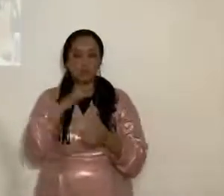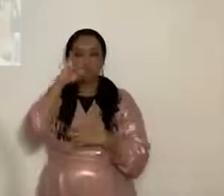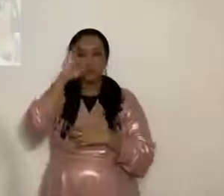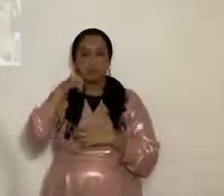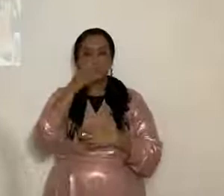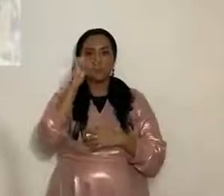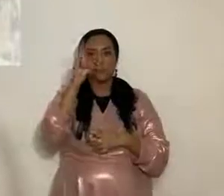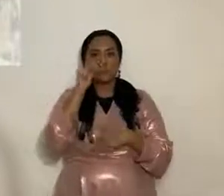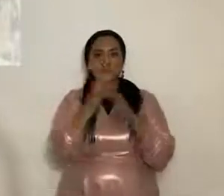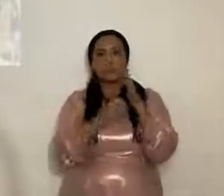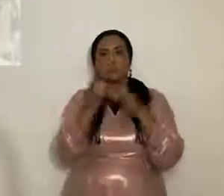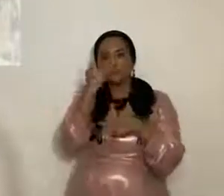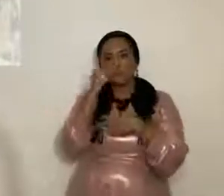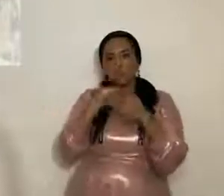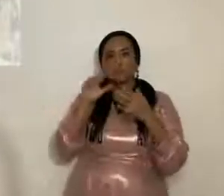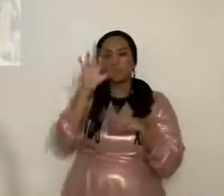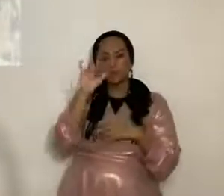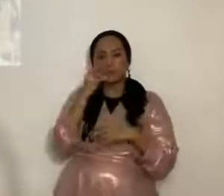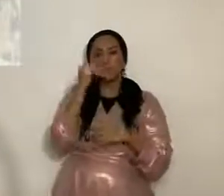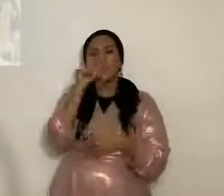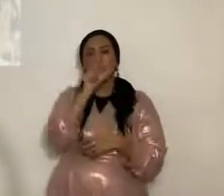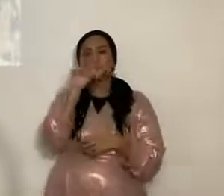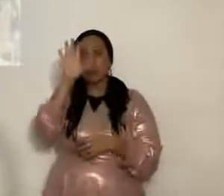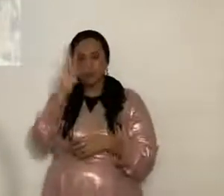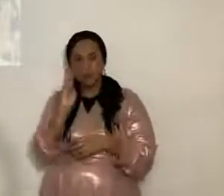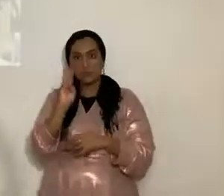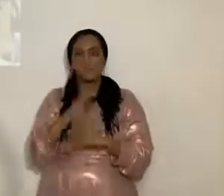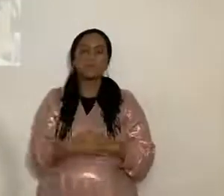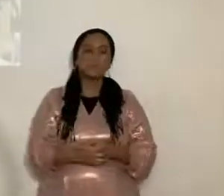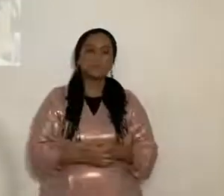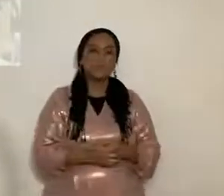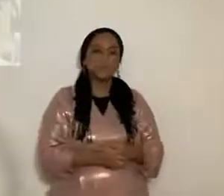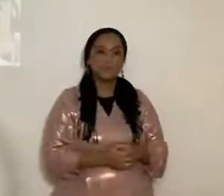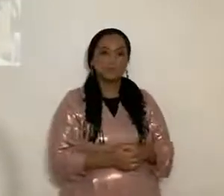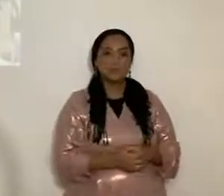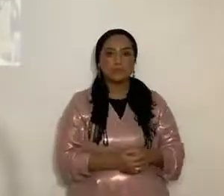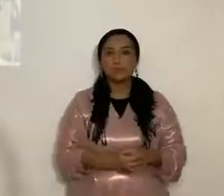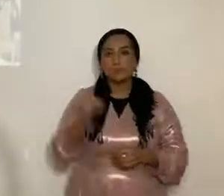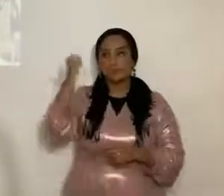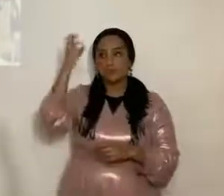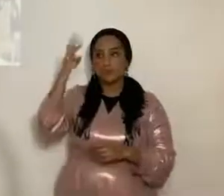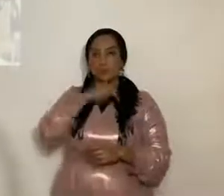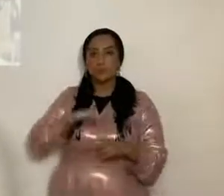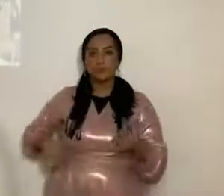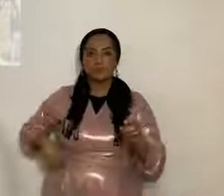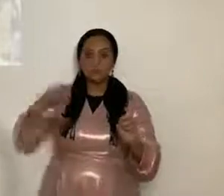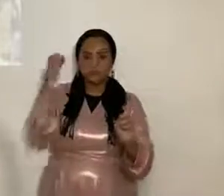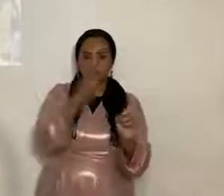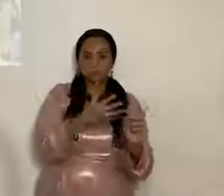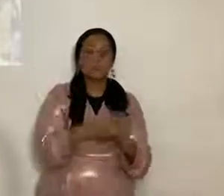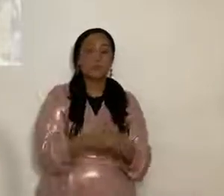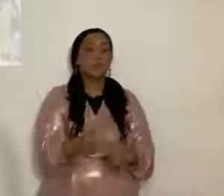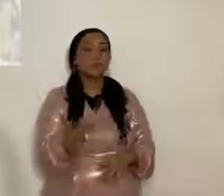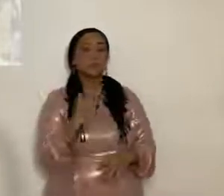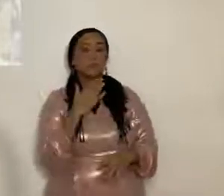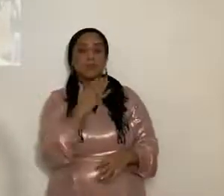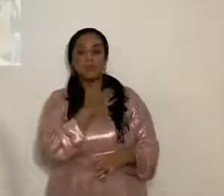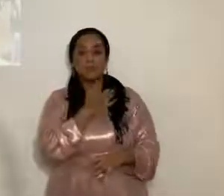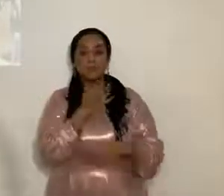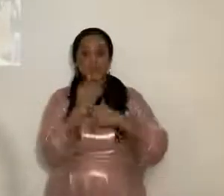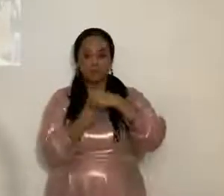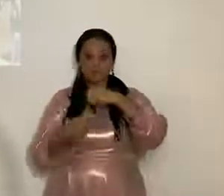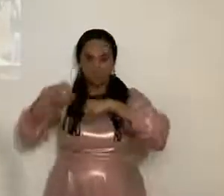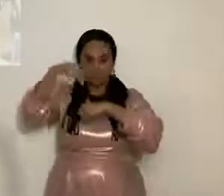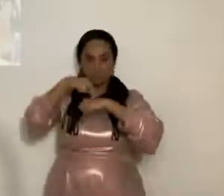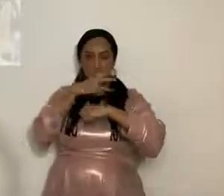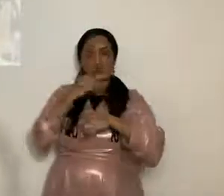Juan 11, 25 y 26. Atención. Le dijo Yahshua HaMashiach: yo soy la